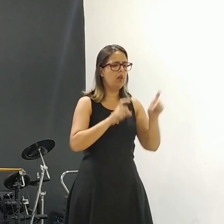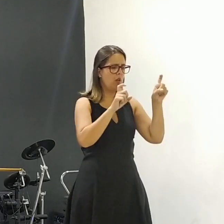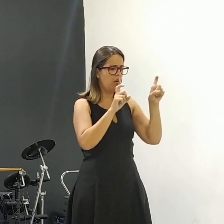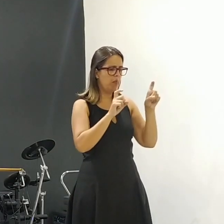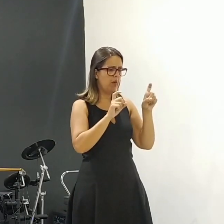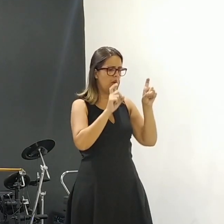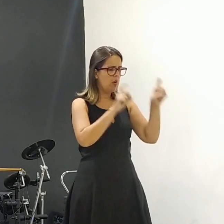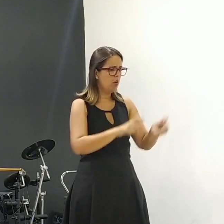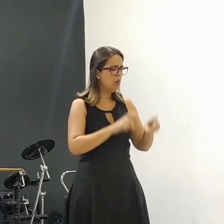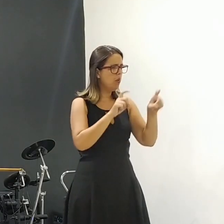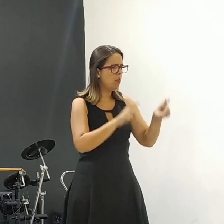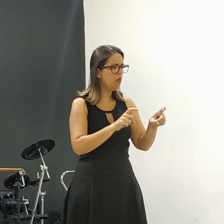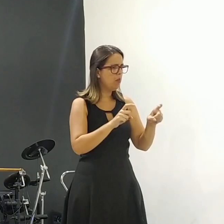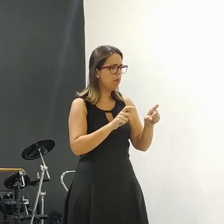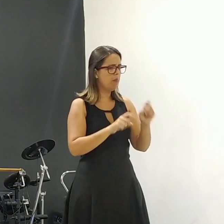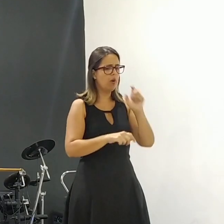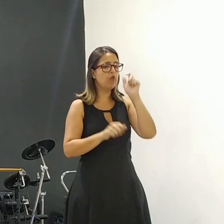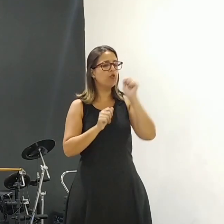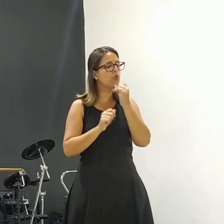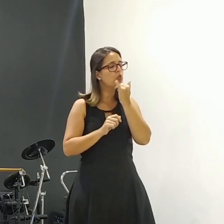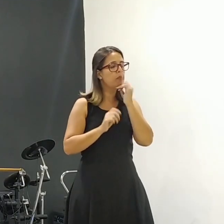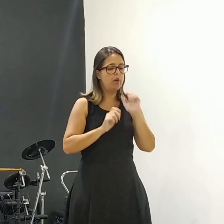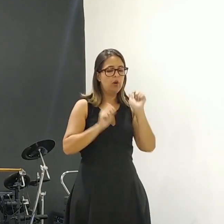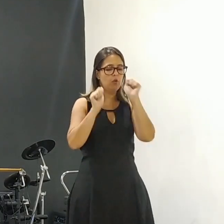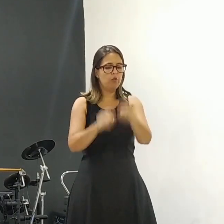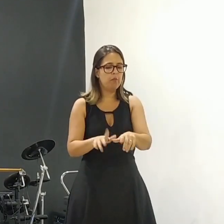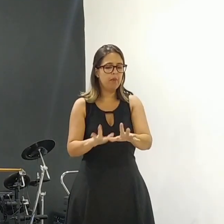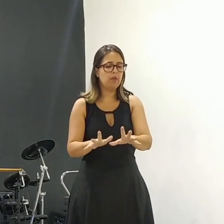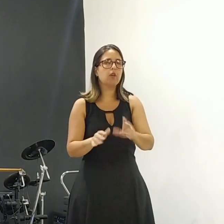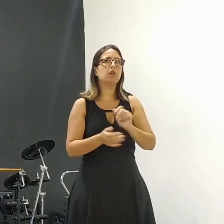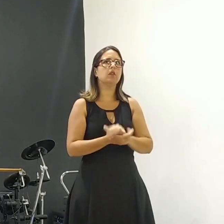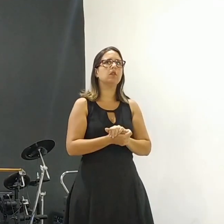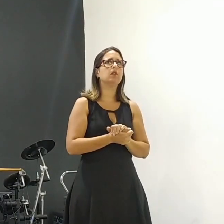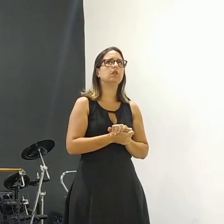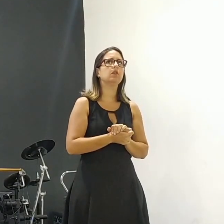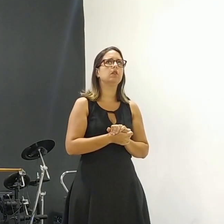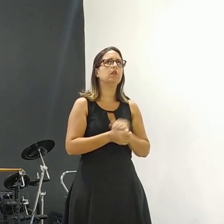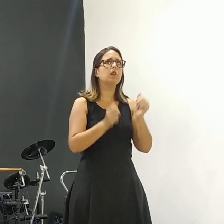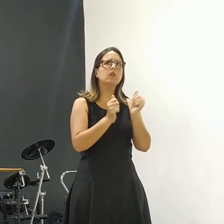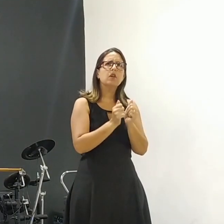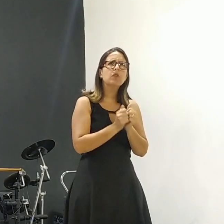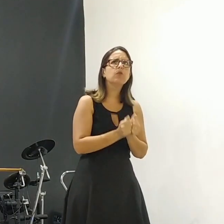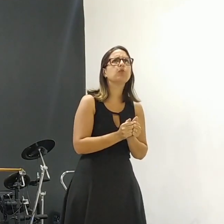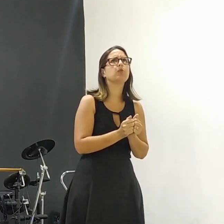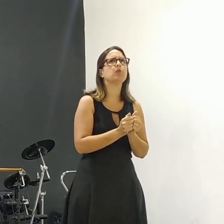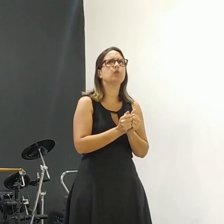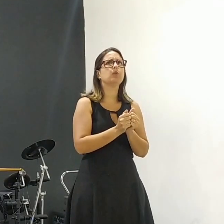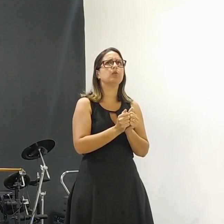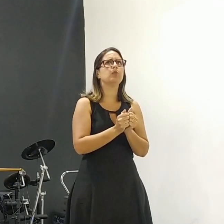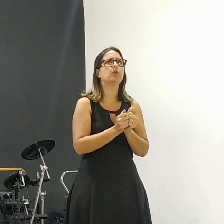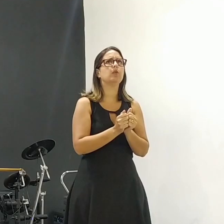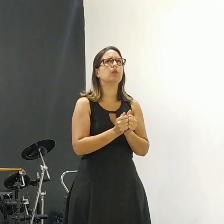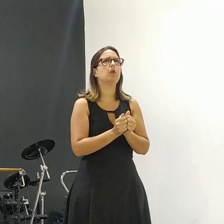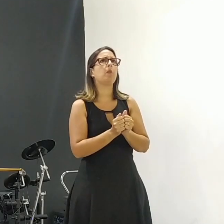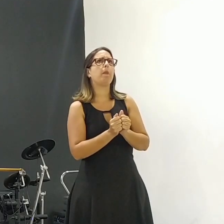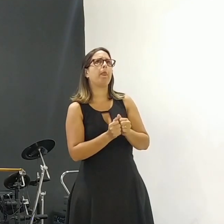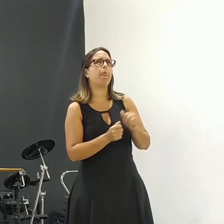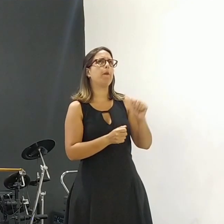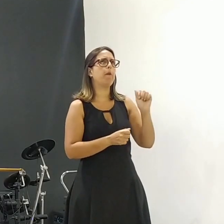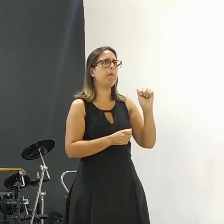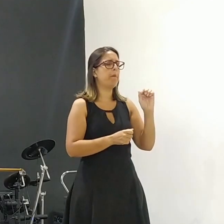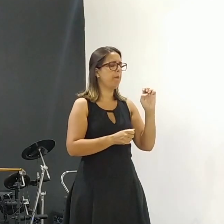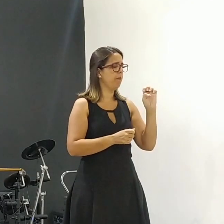pescadores estarão junto dele, desde En-Gedi até em Eglaim, e